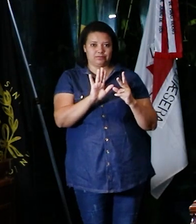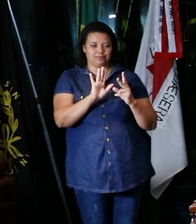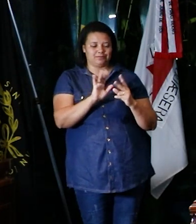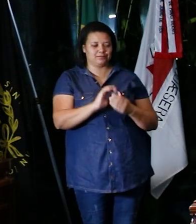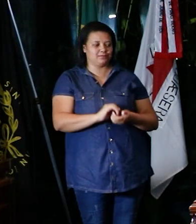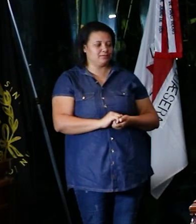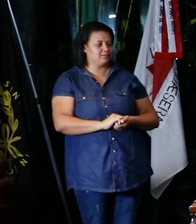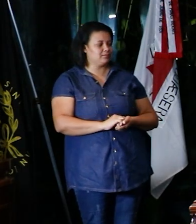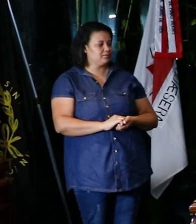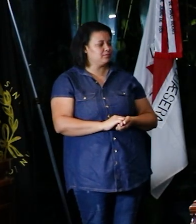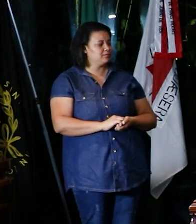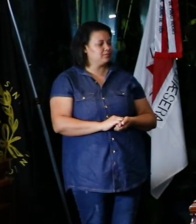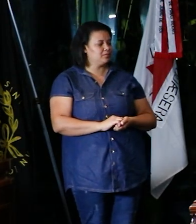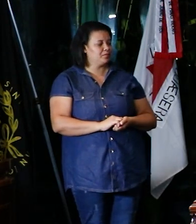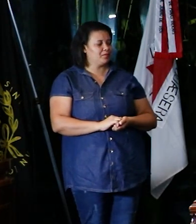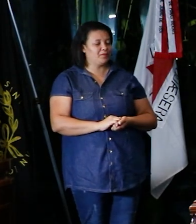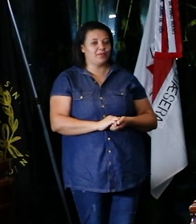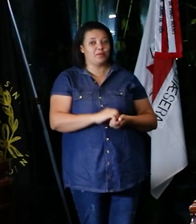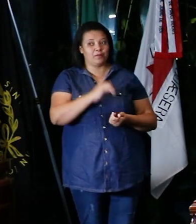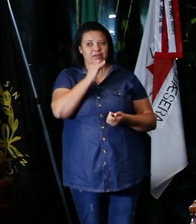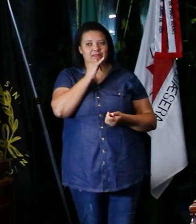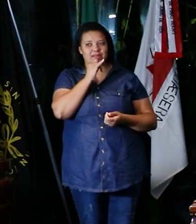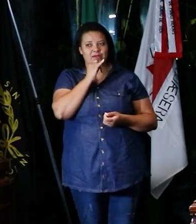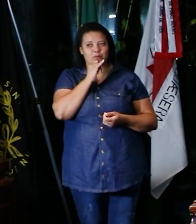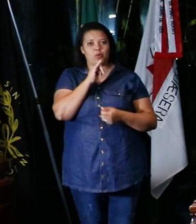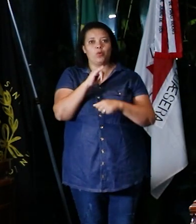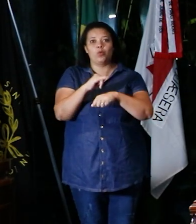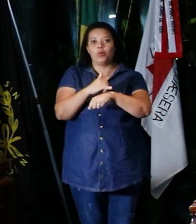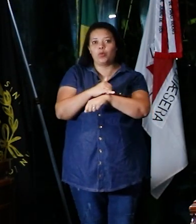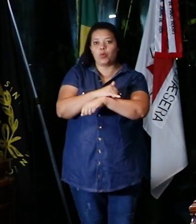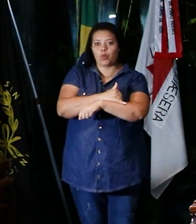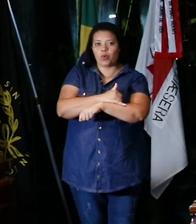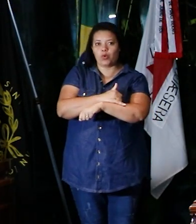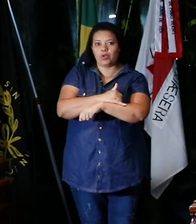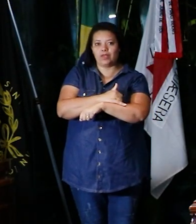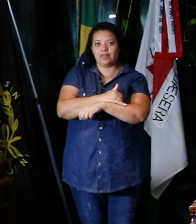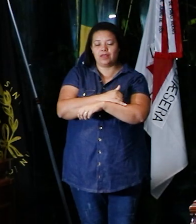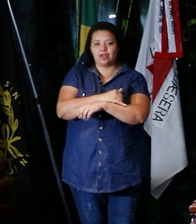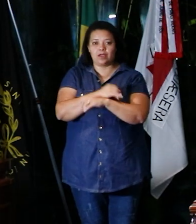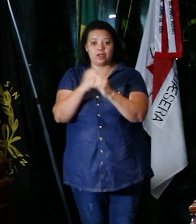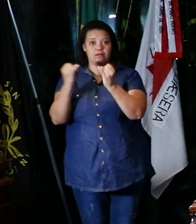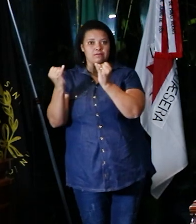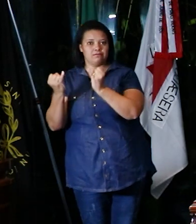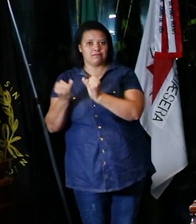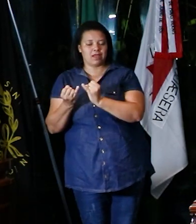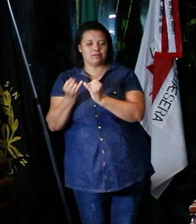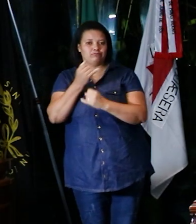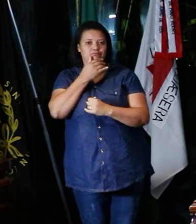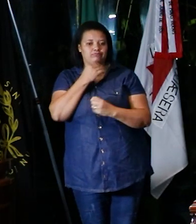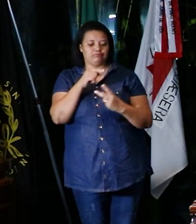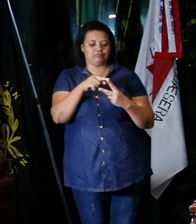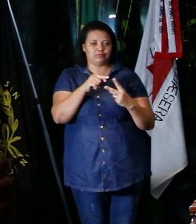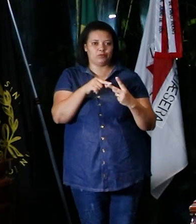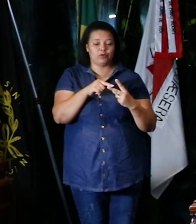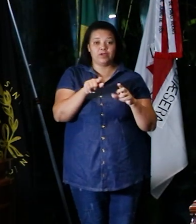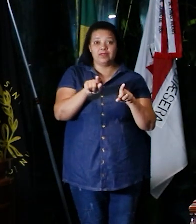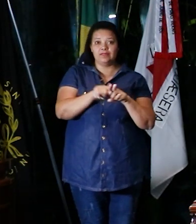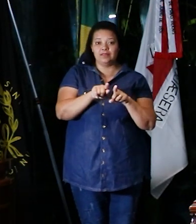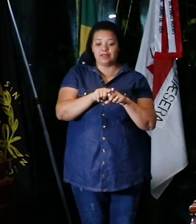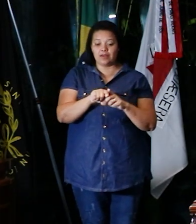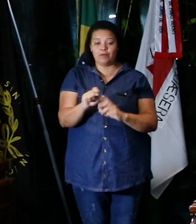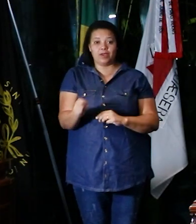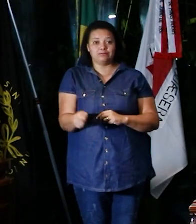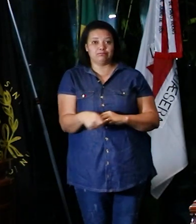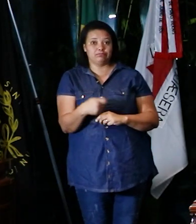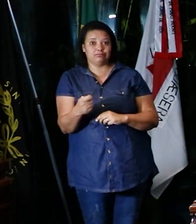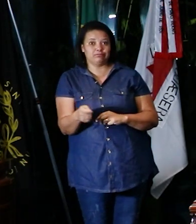que eu quero, mas o Gordo e o Magro, Chaplin, que era o grande ídolo dele